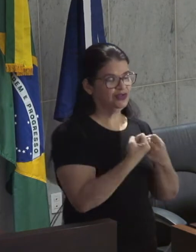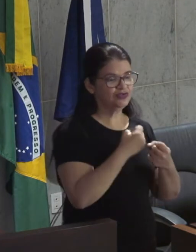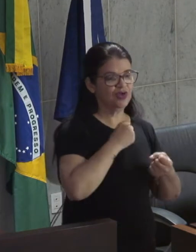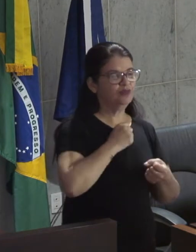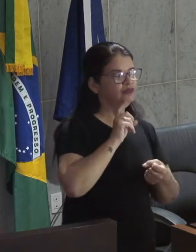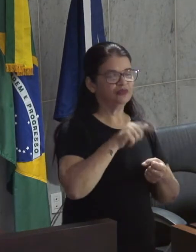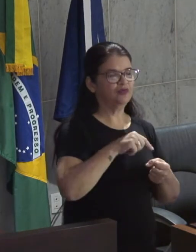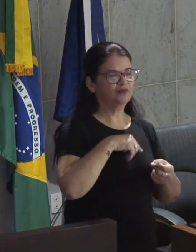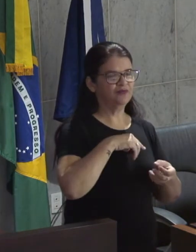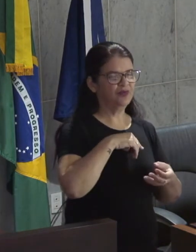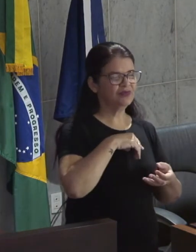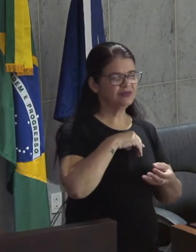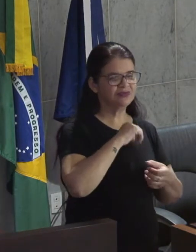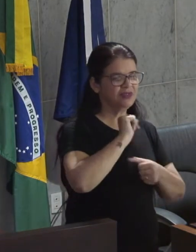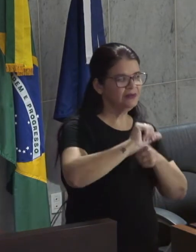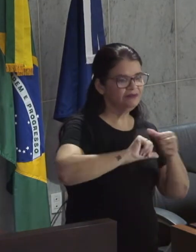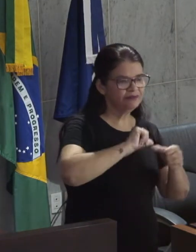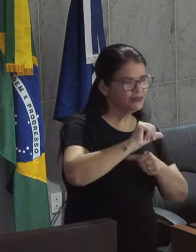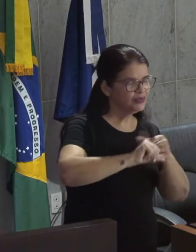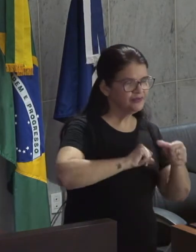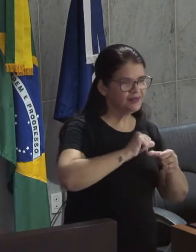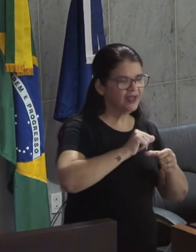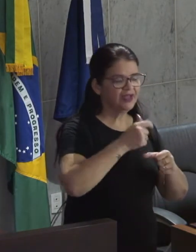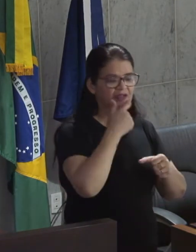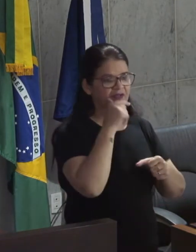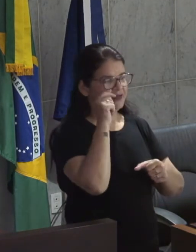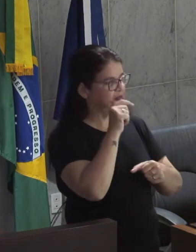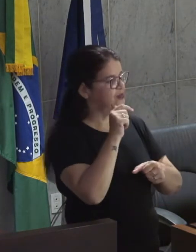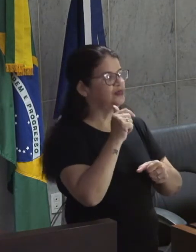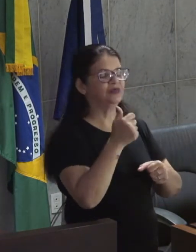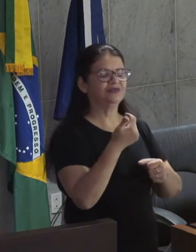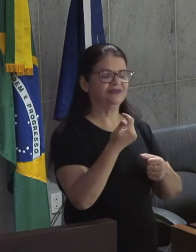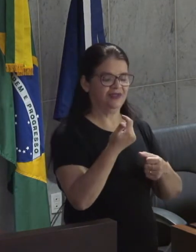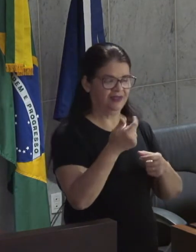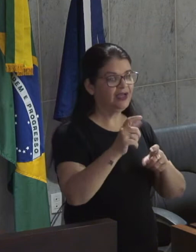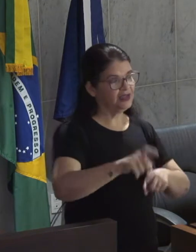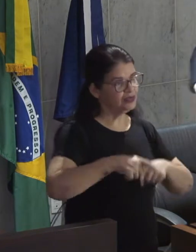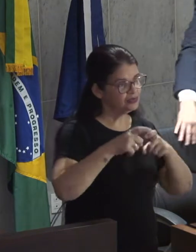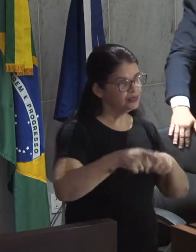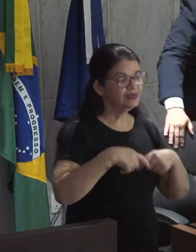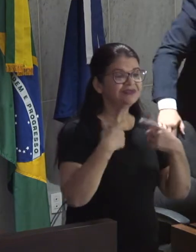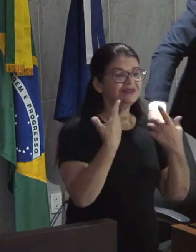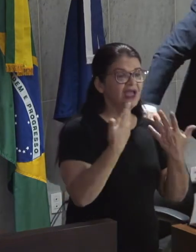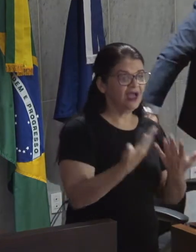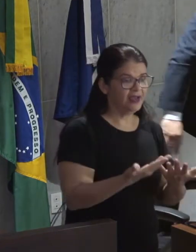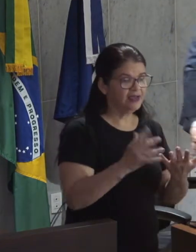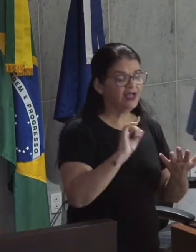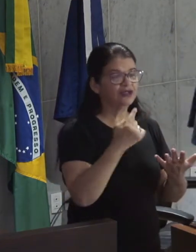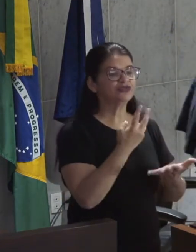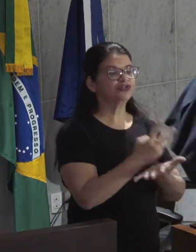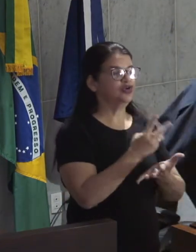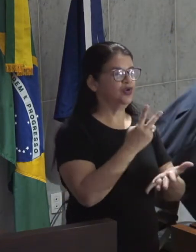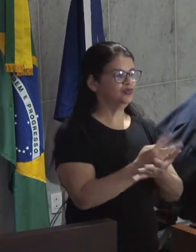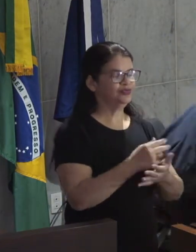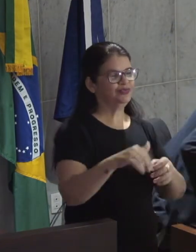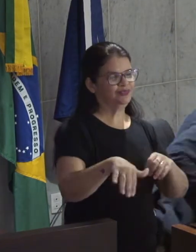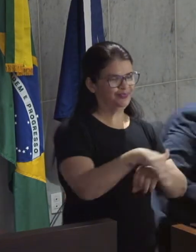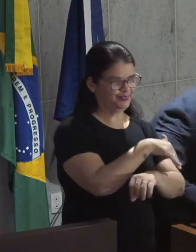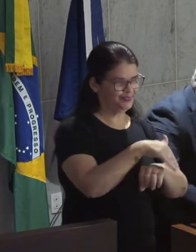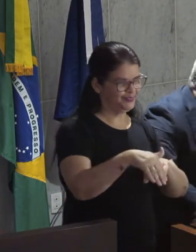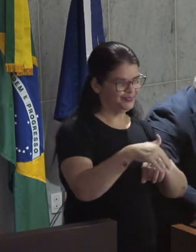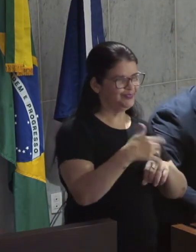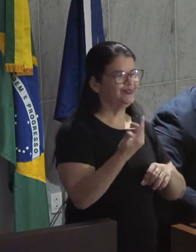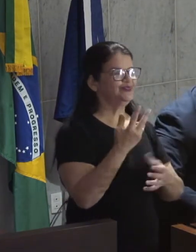fosse mexida, agricultores e agricultoras. E aí, a gente continuou na rua, a